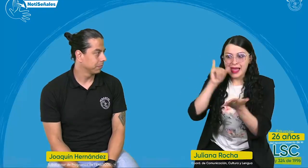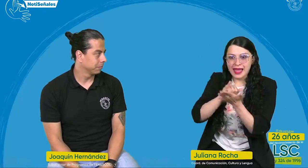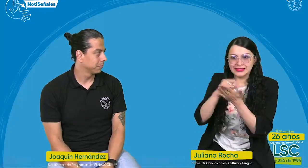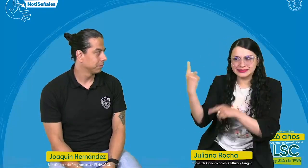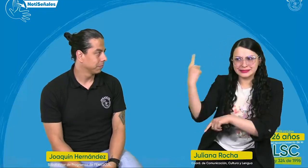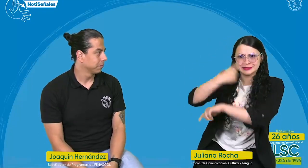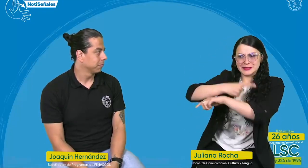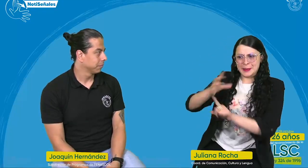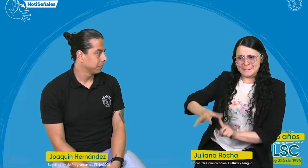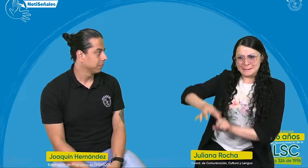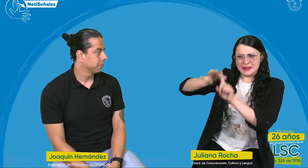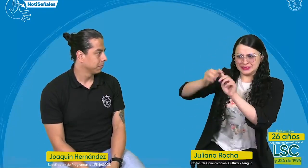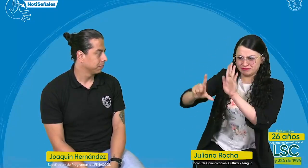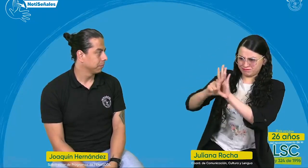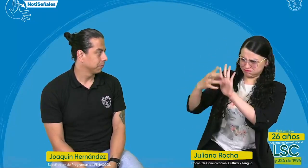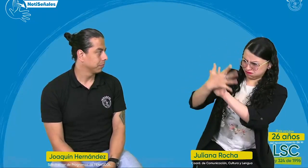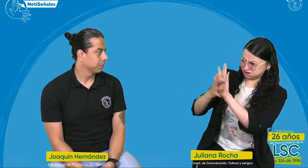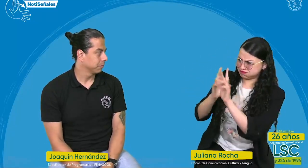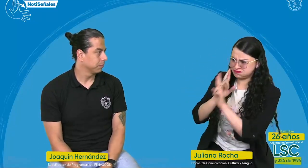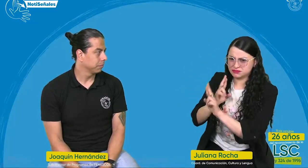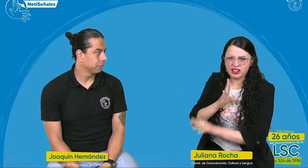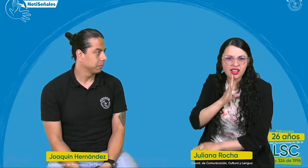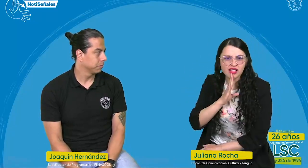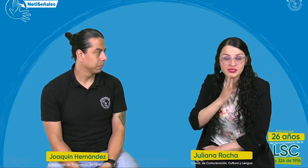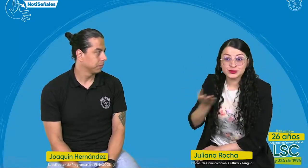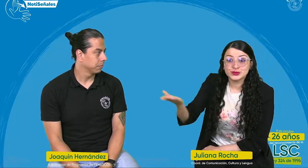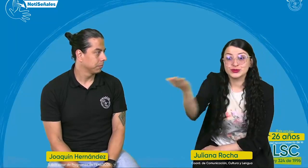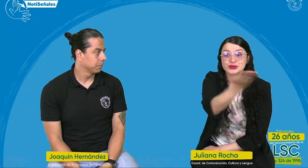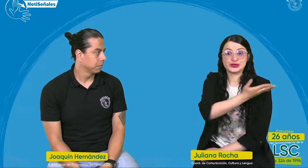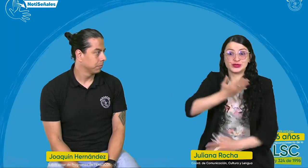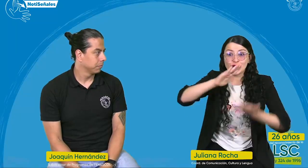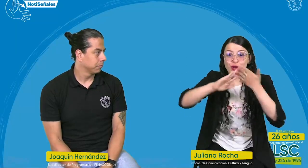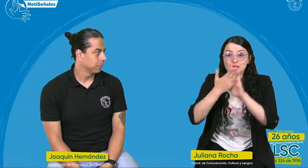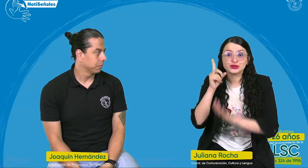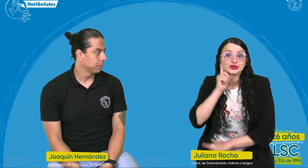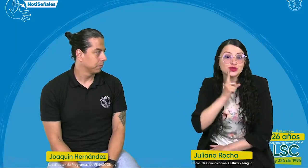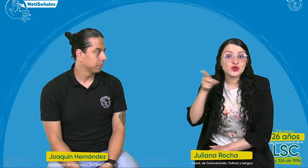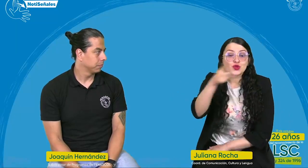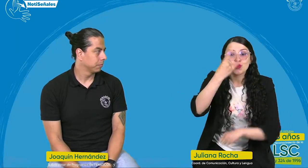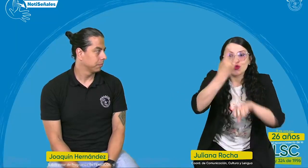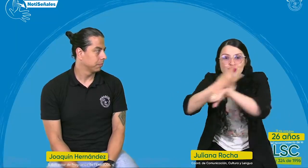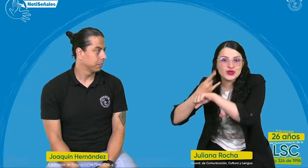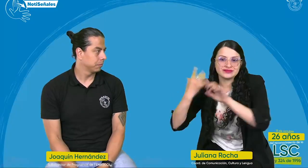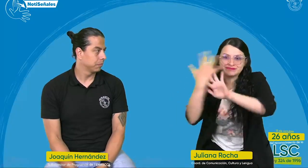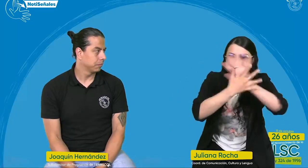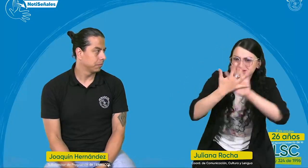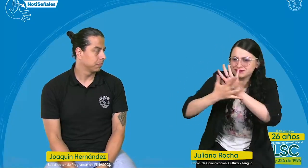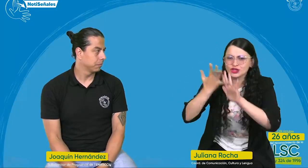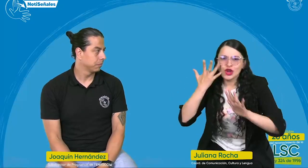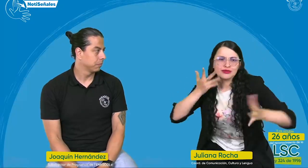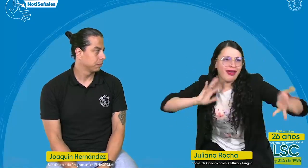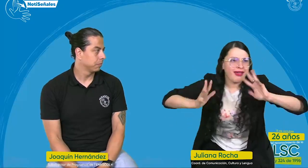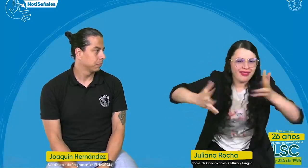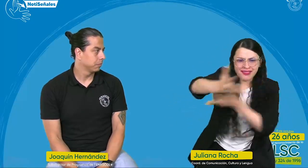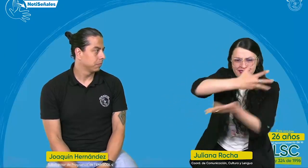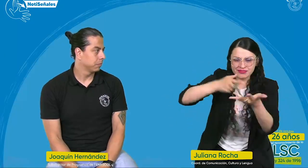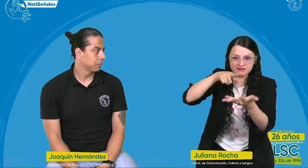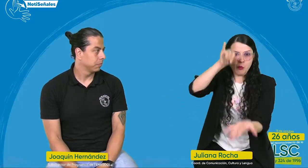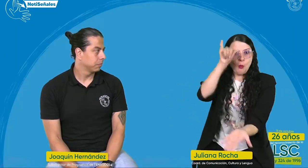esto lo celebramos es un día muy especial porque tenemos este reconocimiento de la comunidad sorda la lengua de señas que